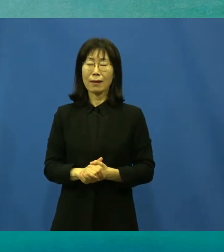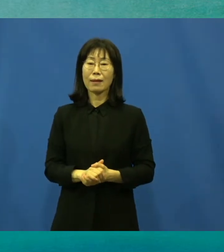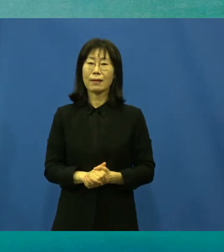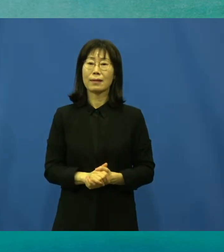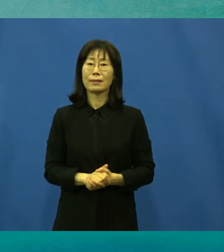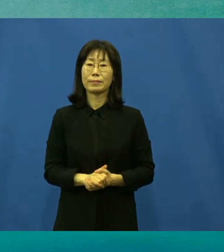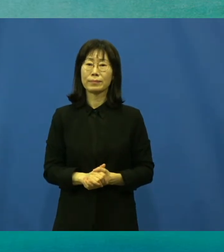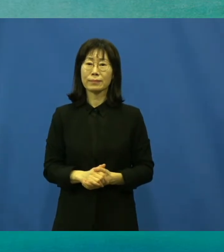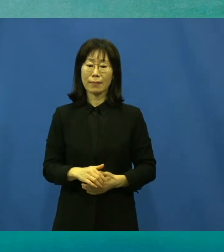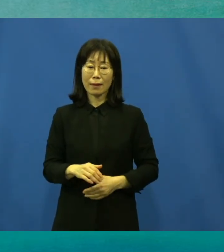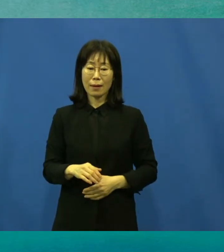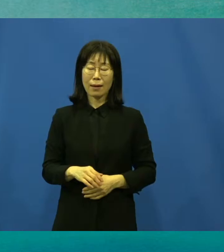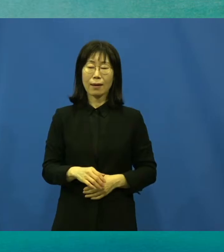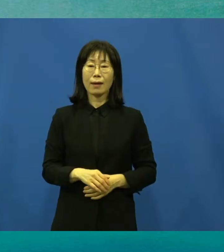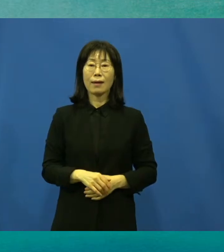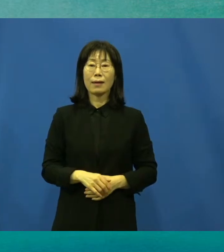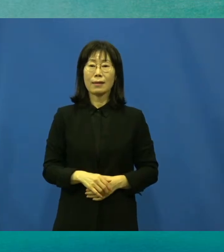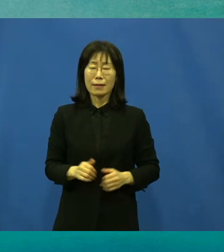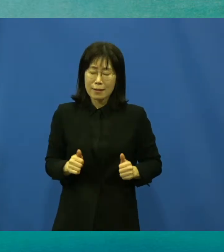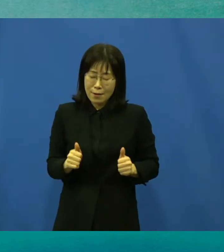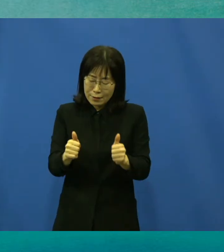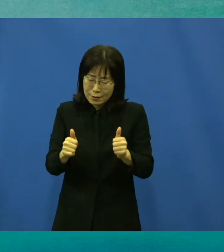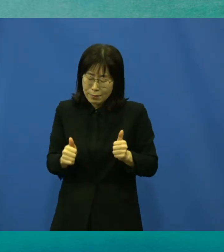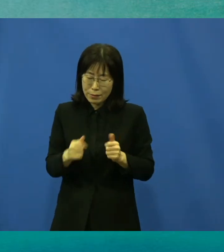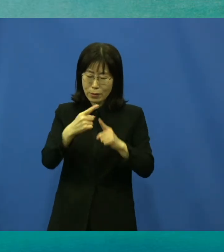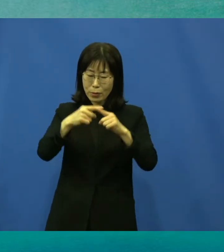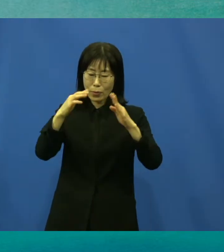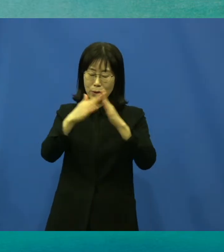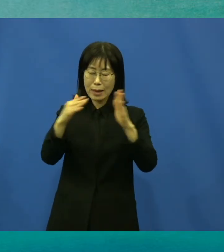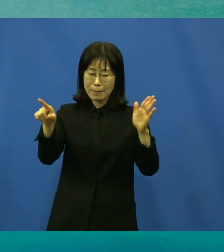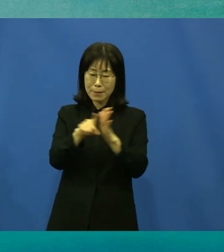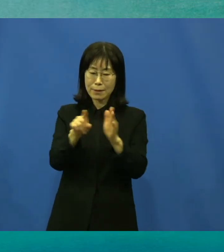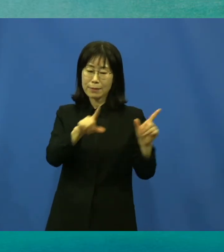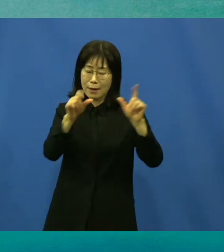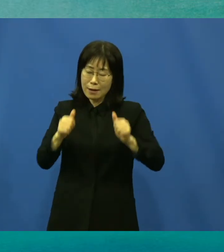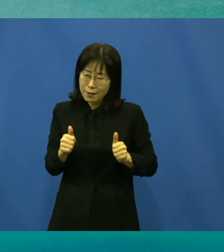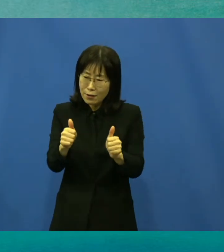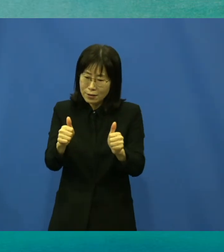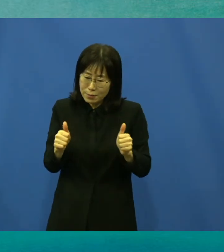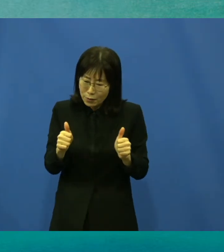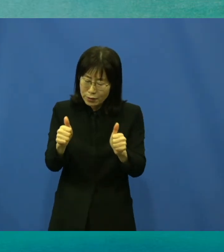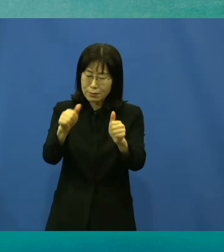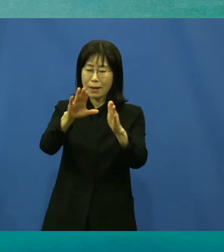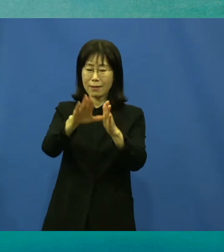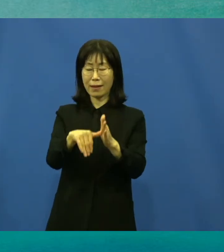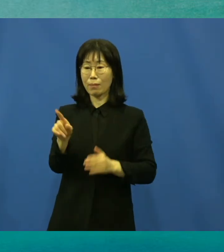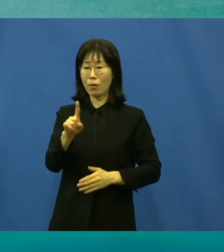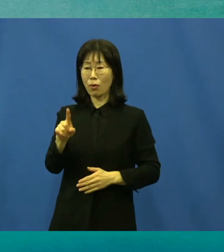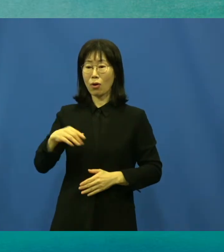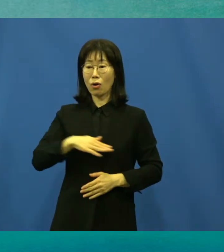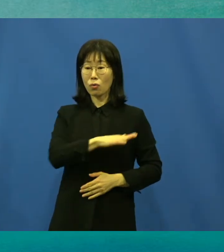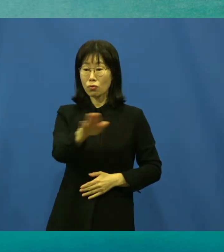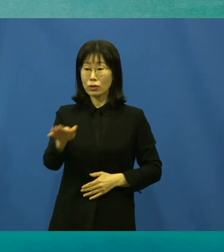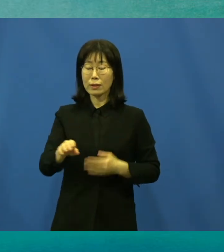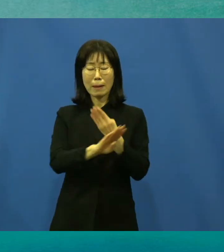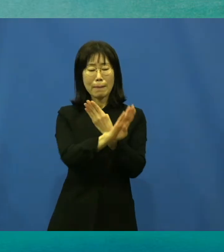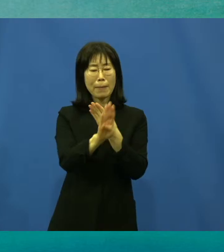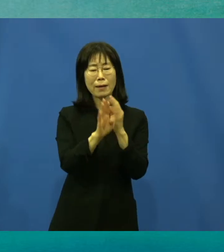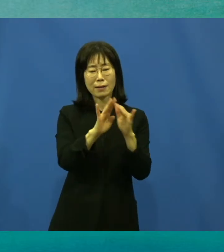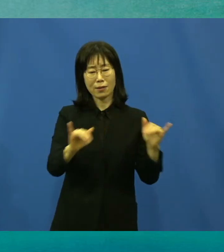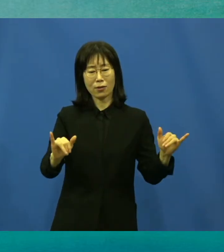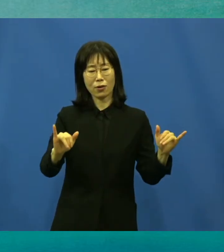열심히 하다가 길을 잃어버리는 일이 얼마나 많습니까? 우리는 우리 자신을 드러내는 일에 매우 익숙합니다.